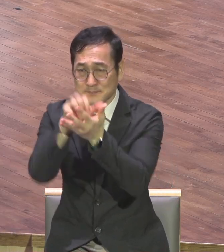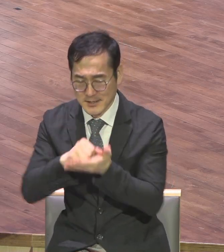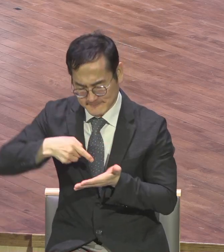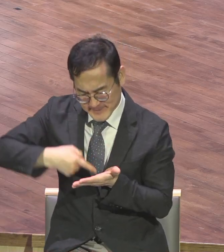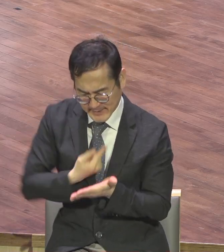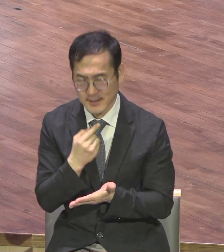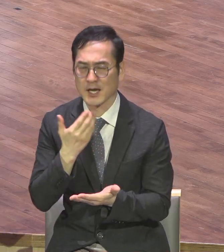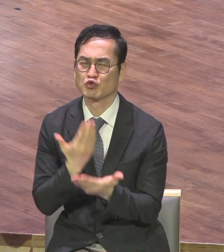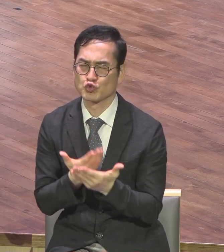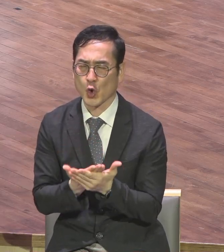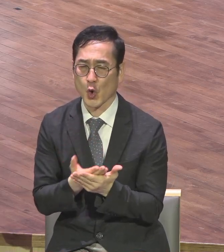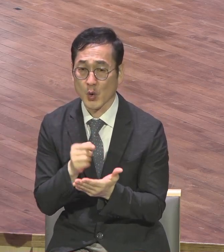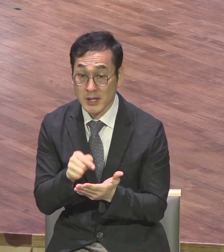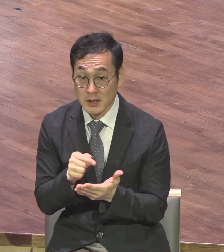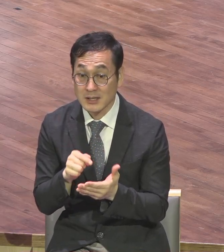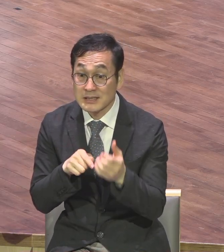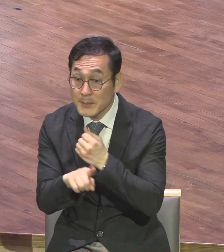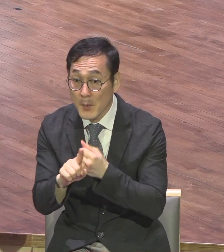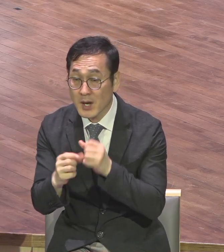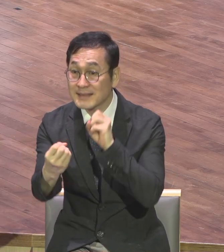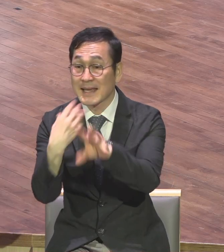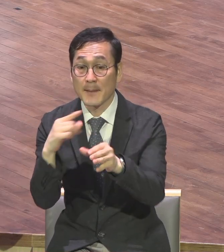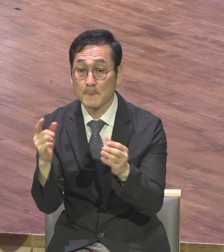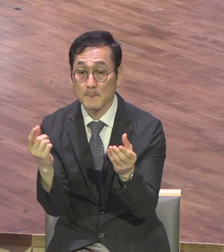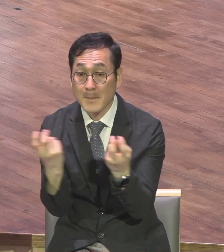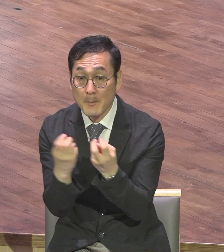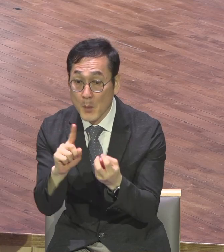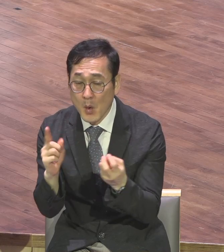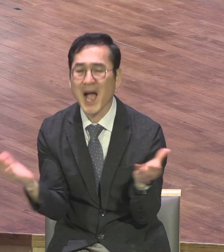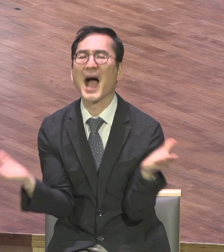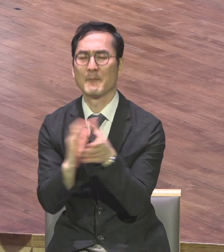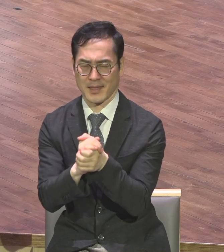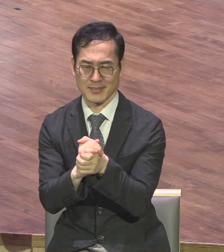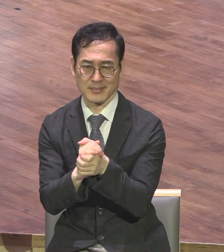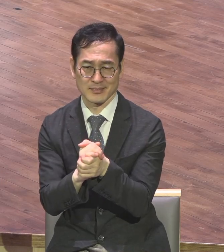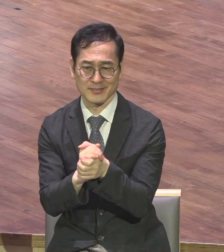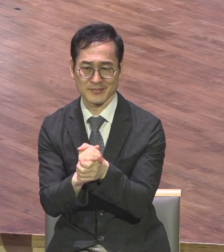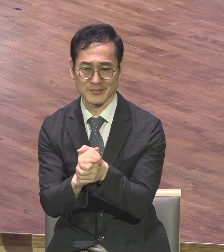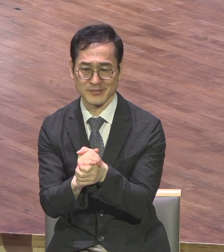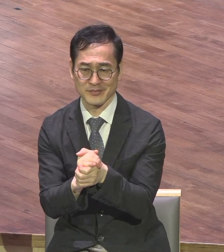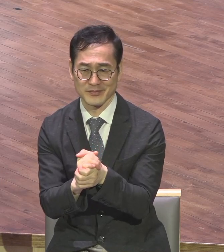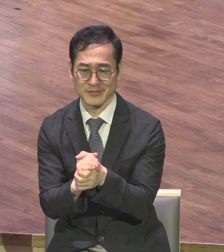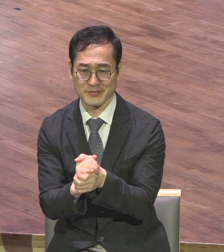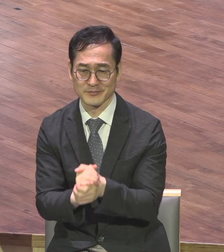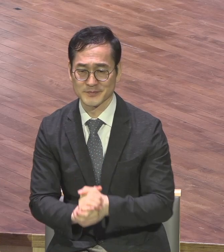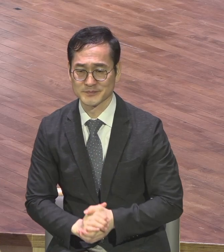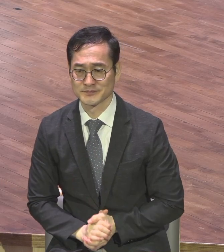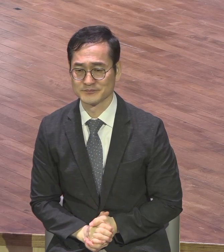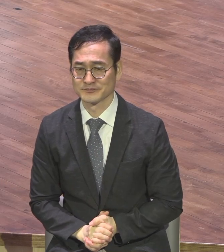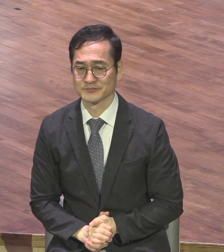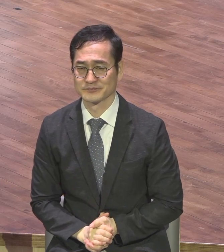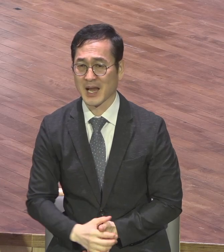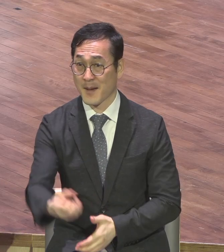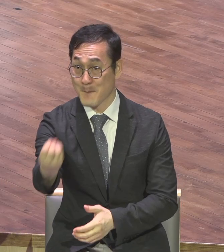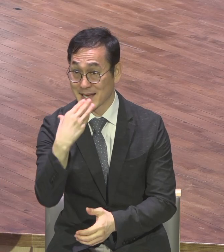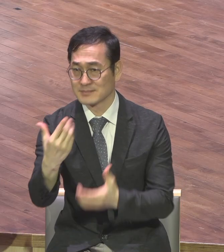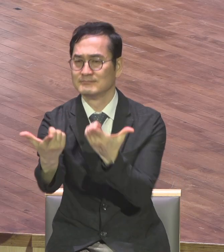주옵소서. 그게 아멘이라니까요. 아멘 그렇게 되기를 원하나이다. 그 뜻이 아멘이거든.